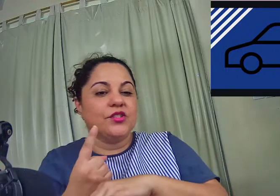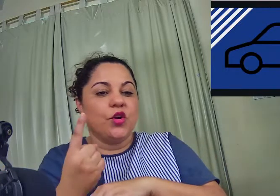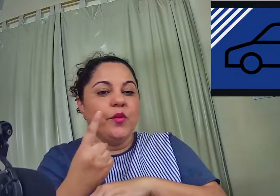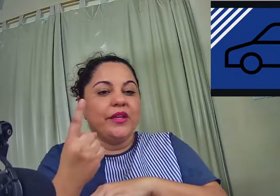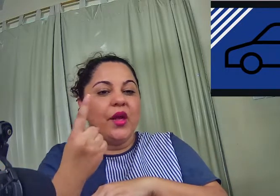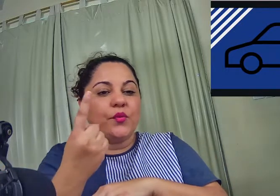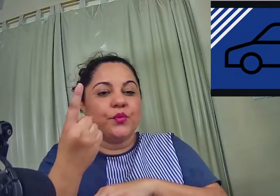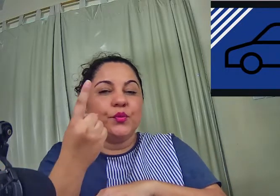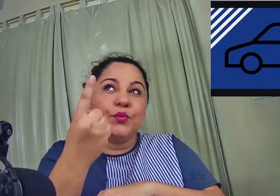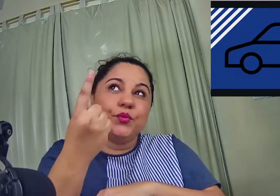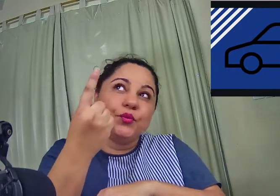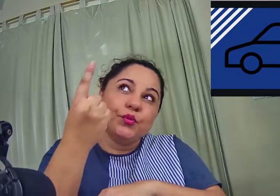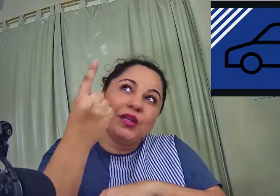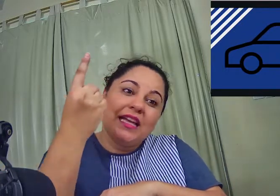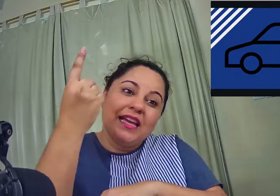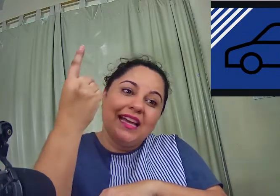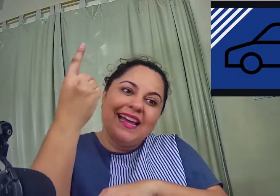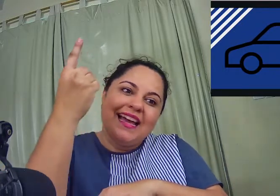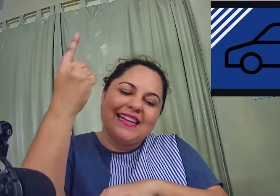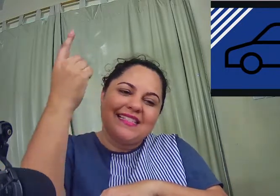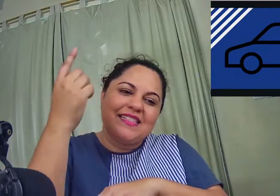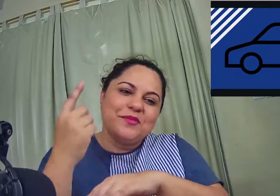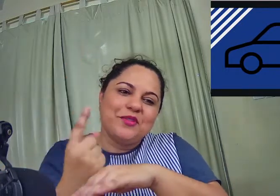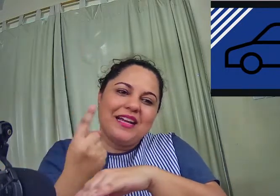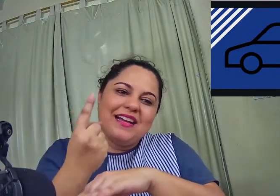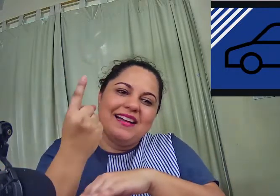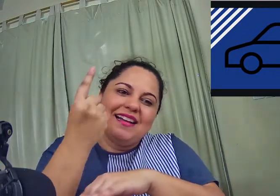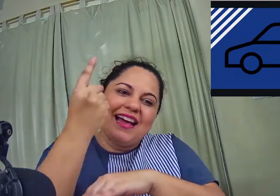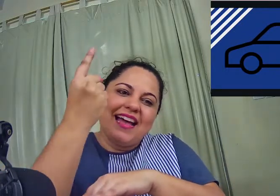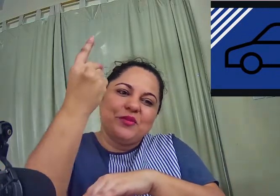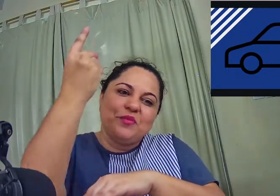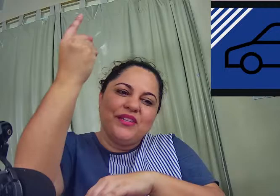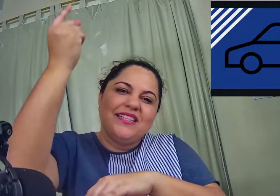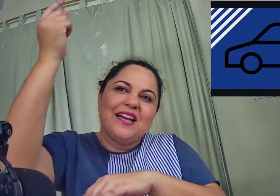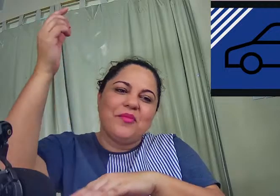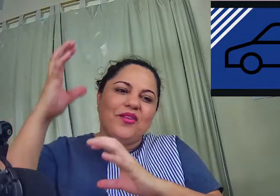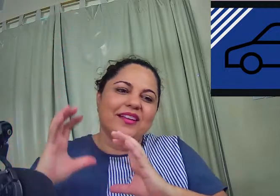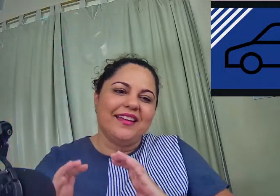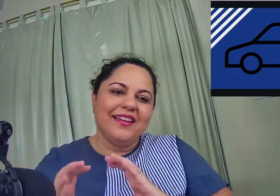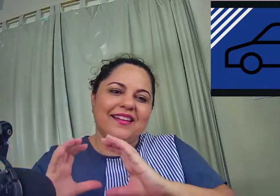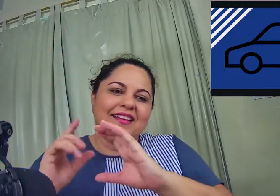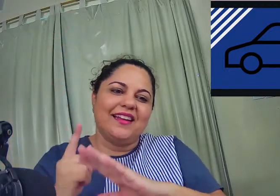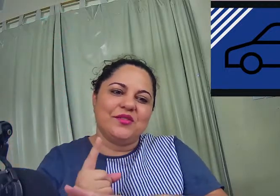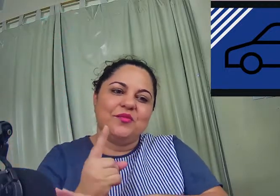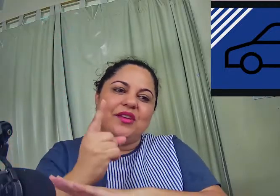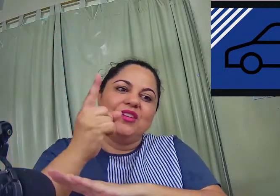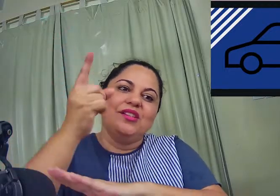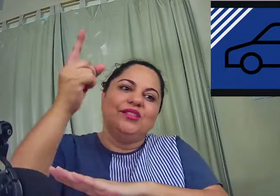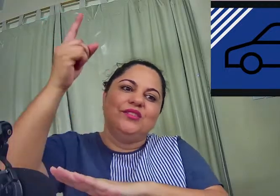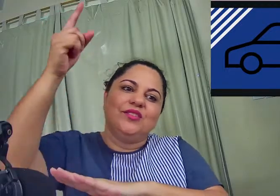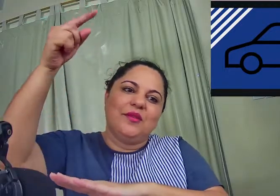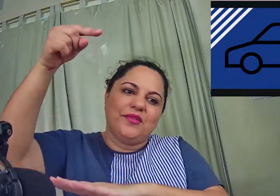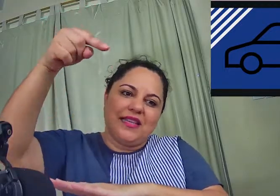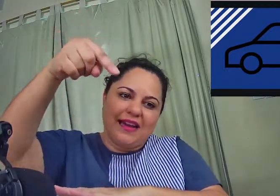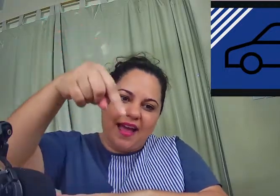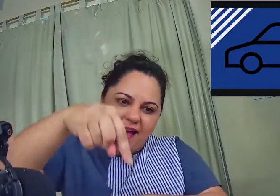sobe, né? Aí você simula a subida da bola, né? Ela subindo, depois ela